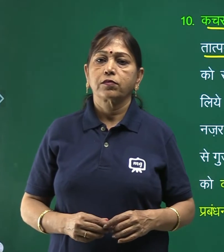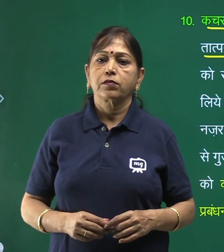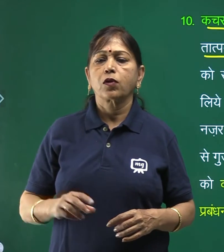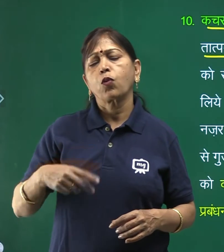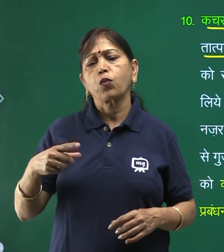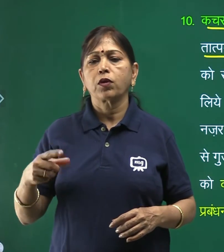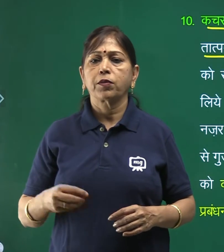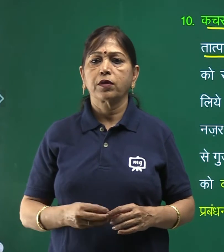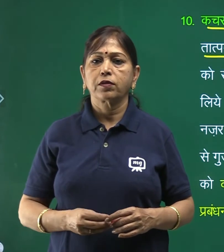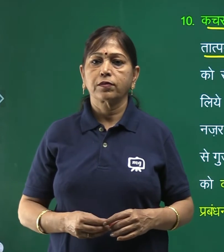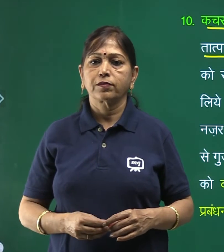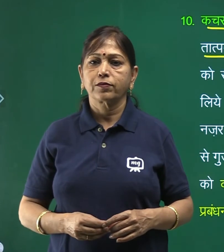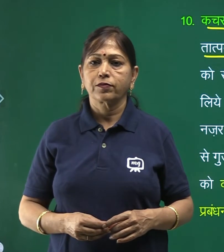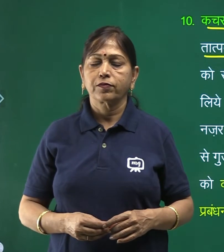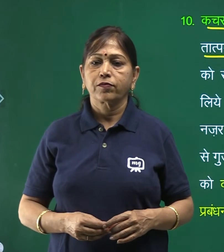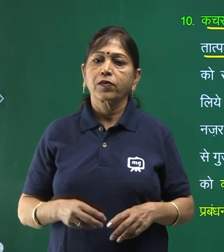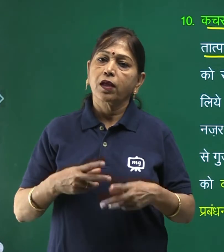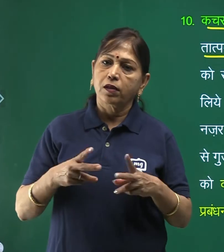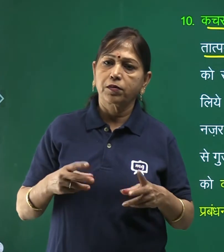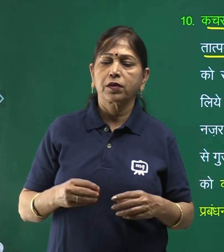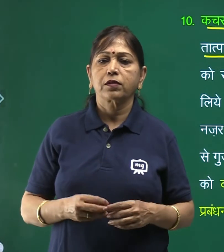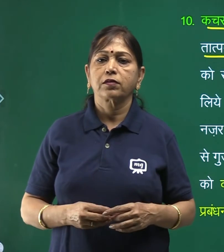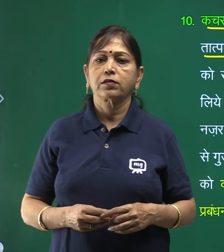किसी भी प्रकार के